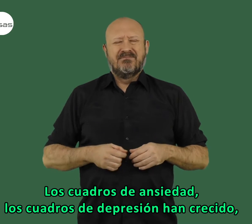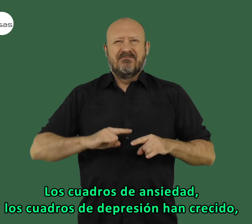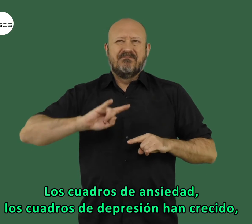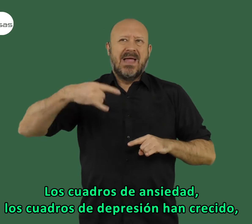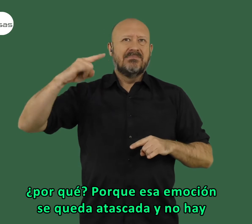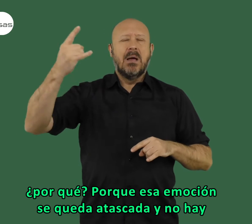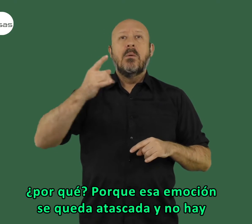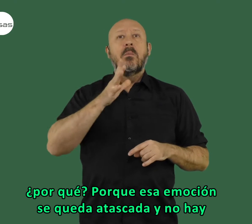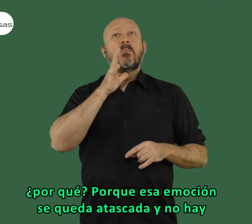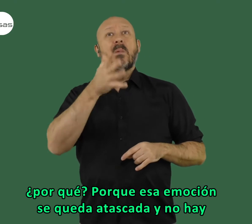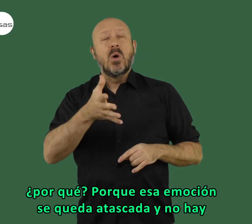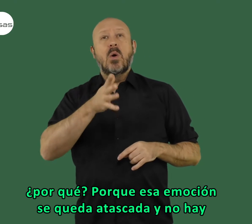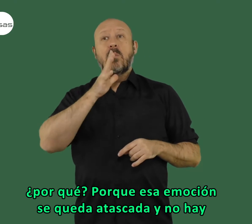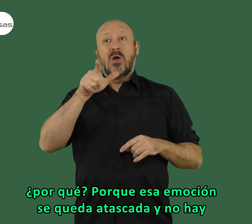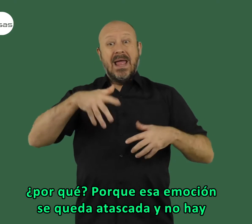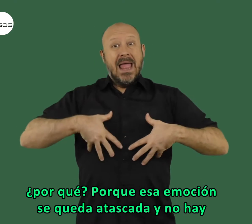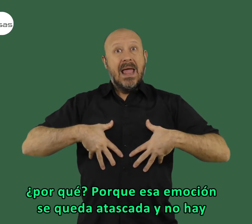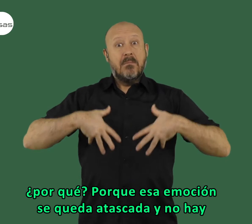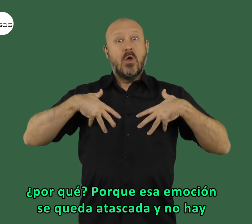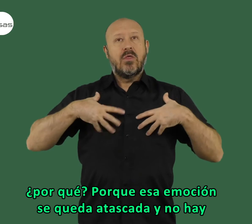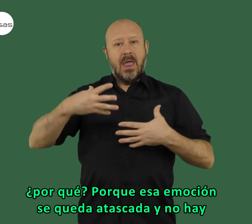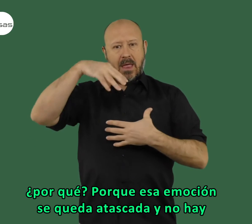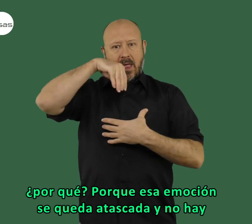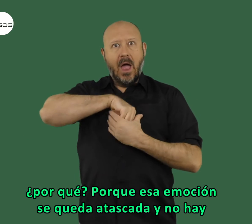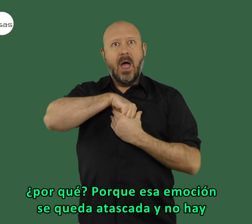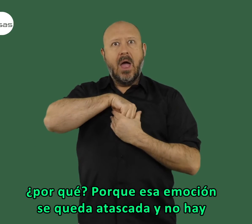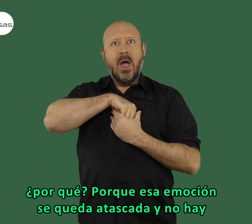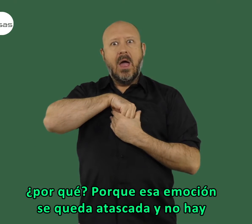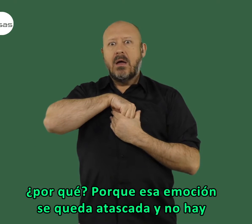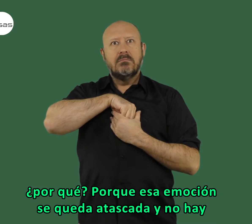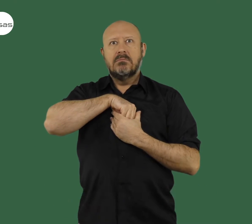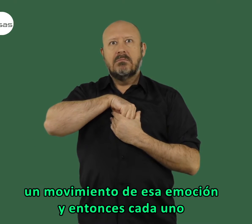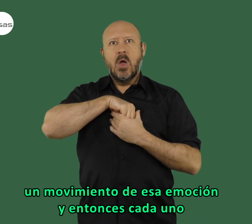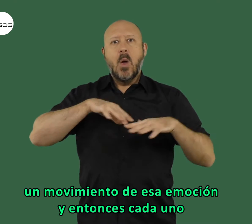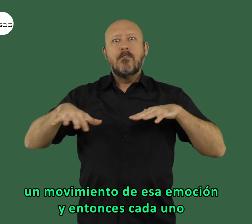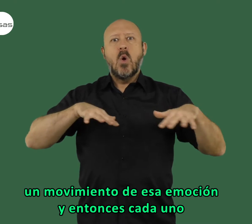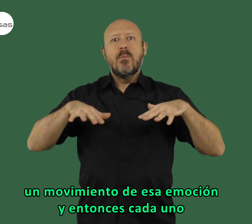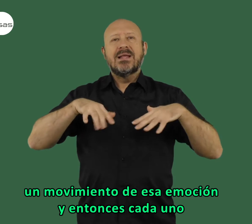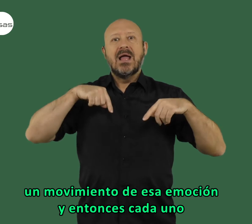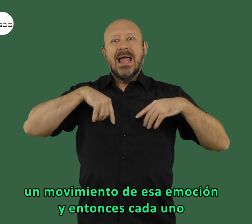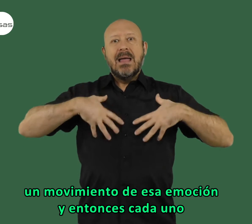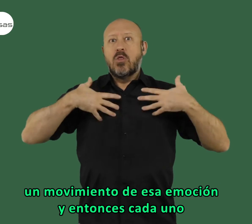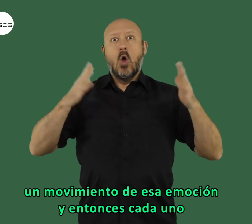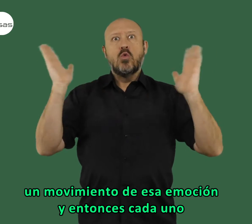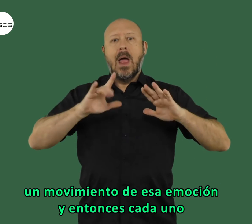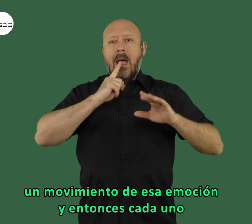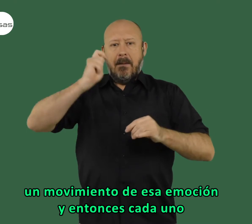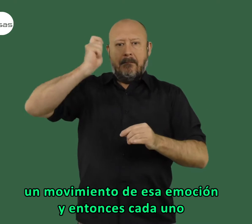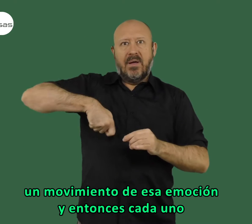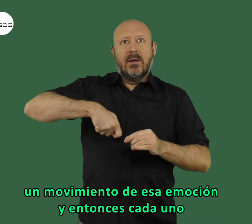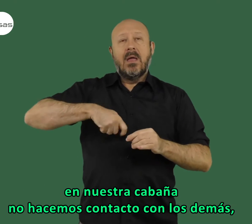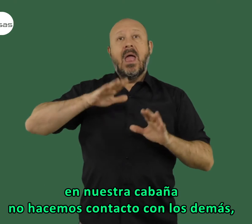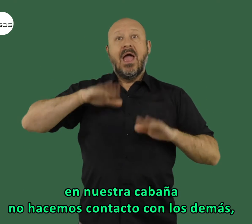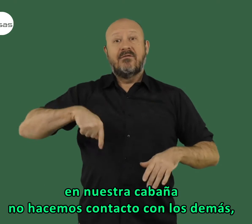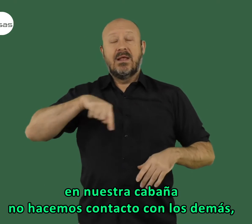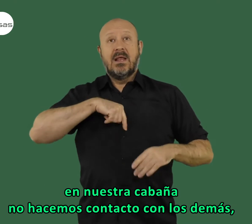han crecido. ¿Por qué? Porque esa emoción se queda atascada y no hay un movimiento de esa emoción y